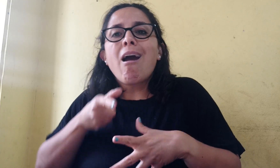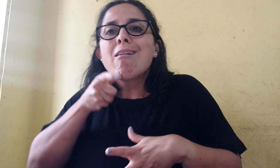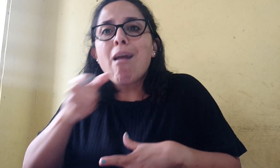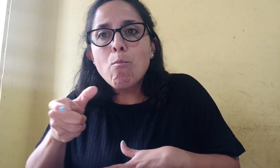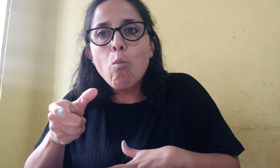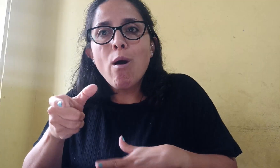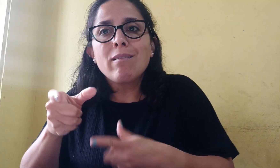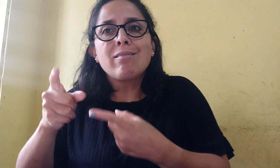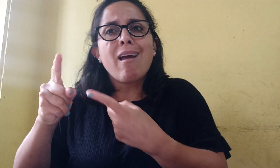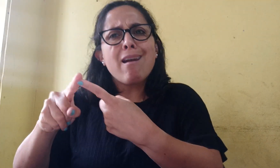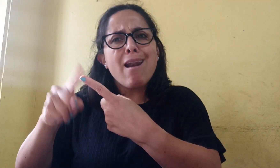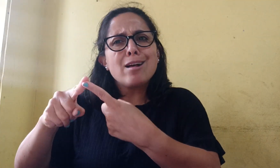célula, ¿sí?